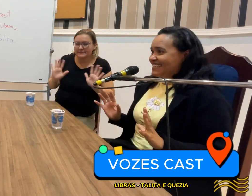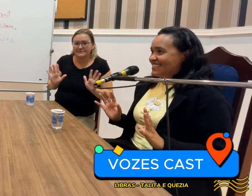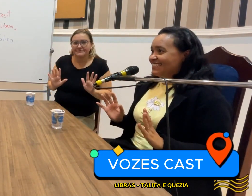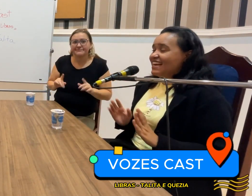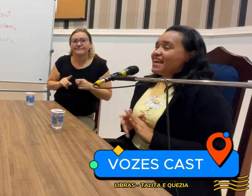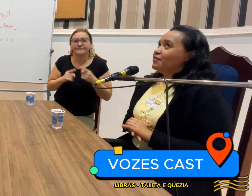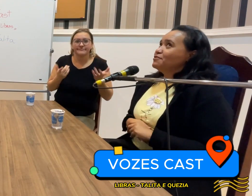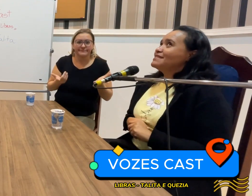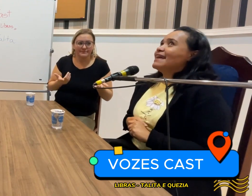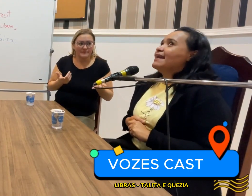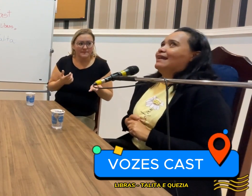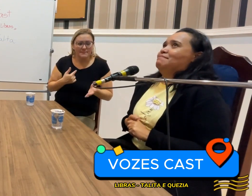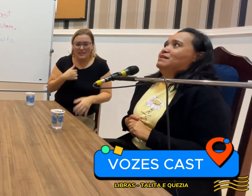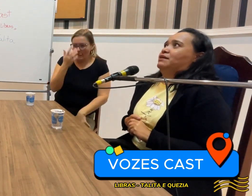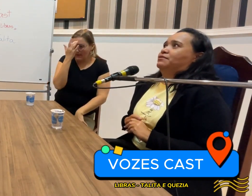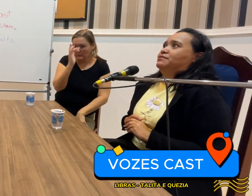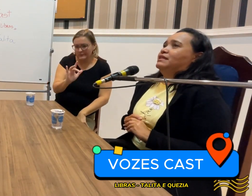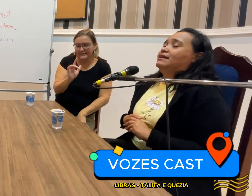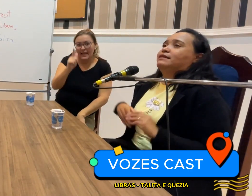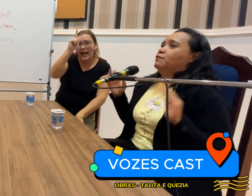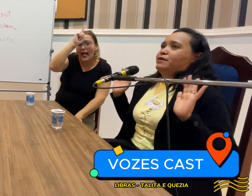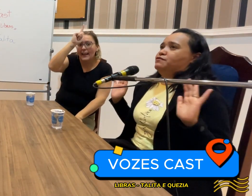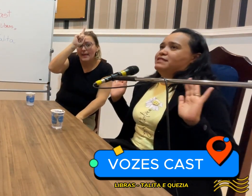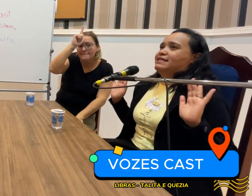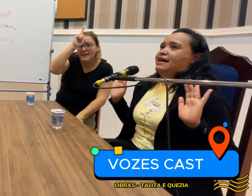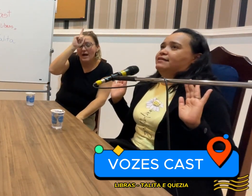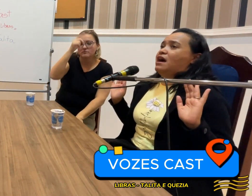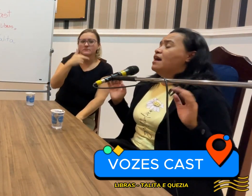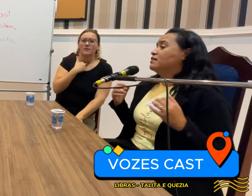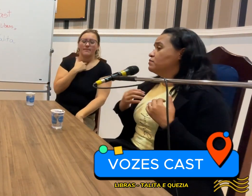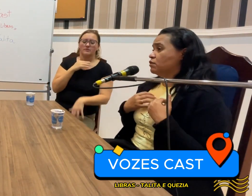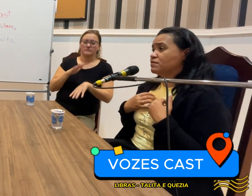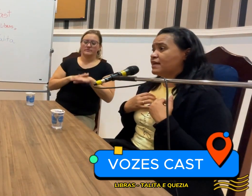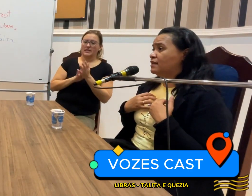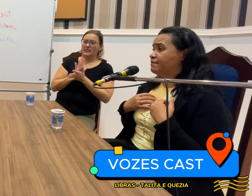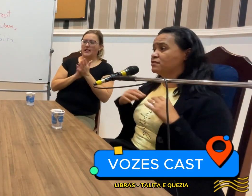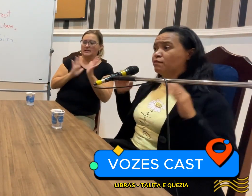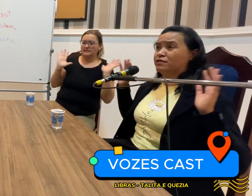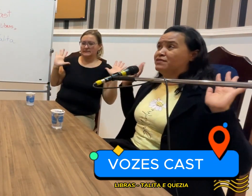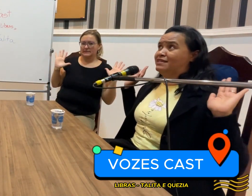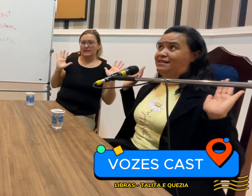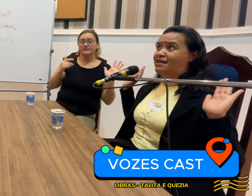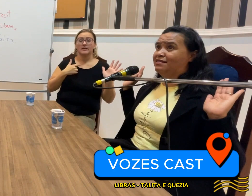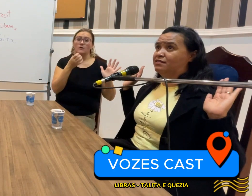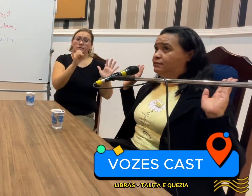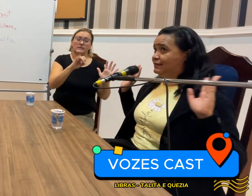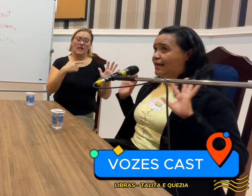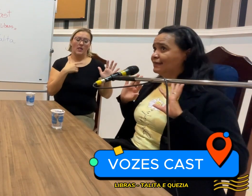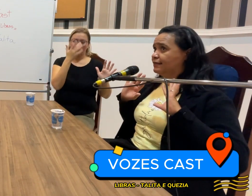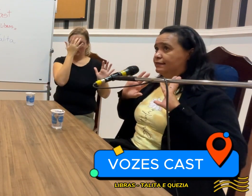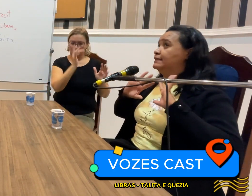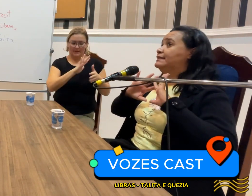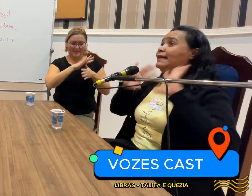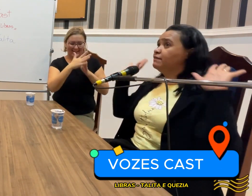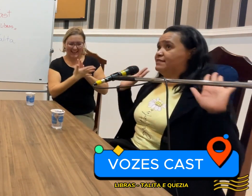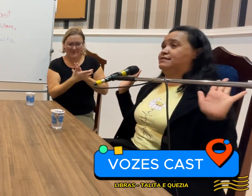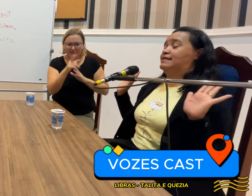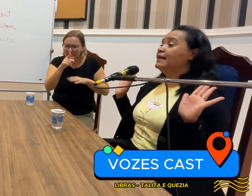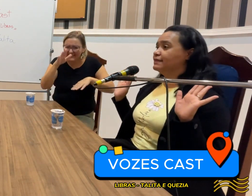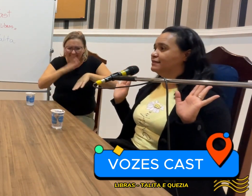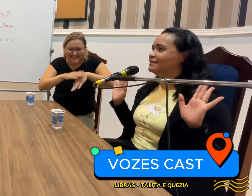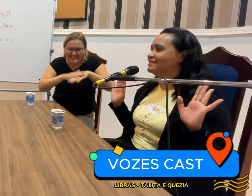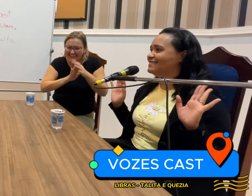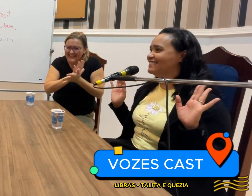fala. Isso. Eu não sei alemão, Sim. então não posso fazer nada. Então se eu não sei Libras, eu não posso fazer nada. Nada